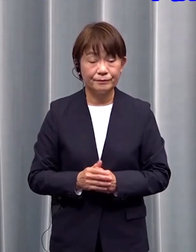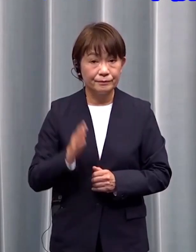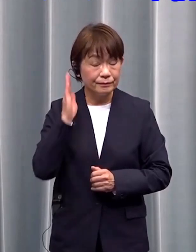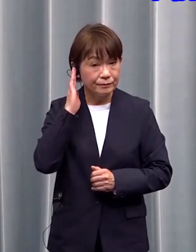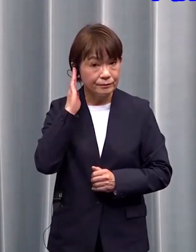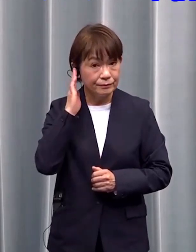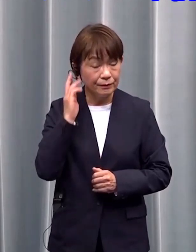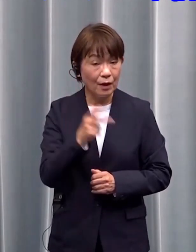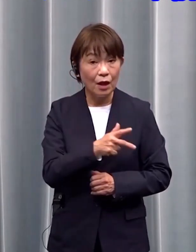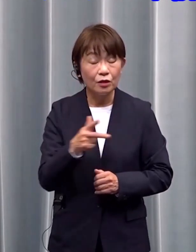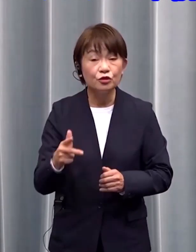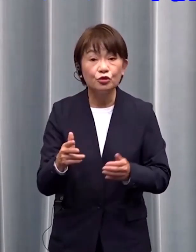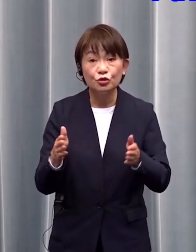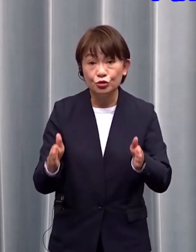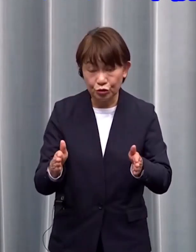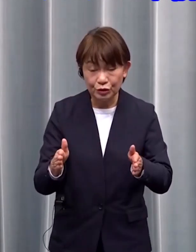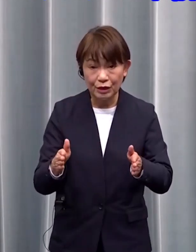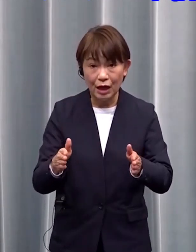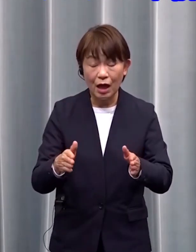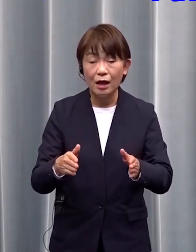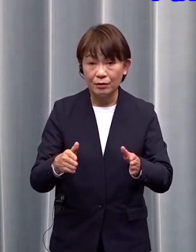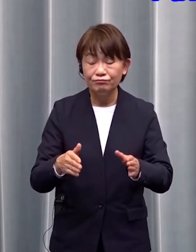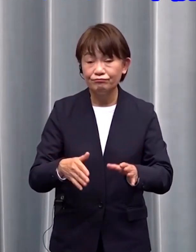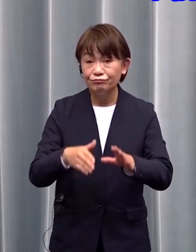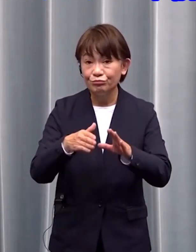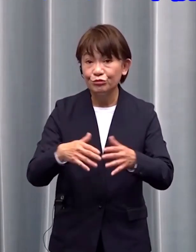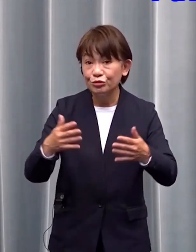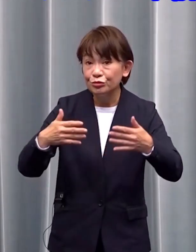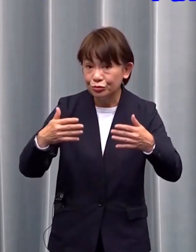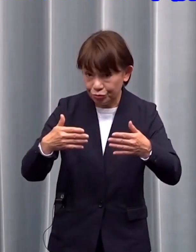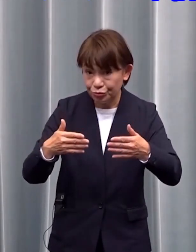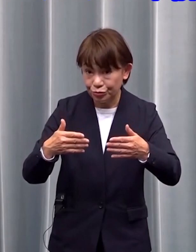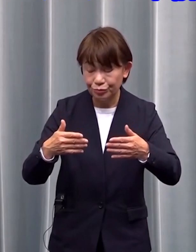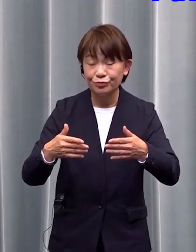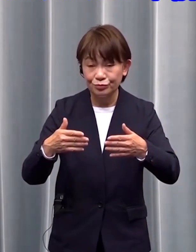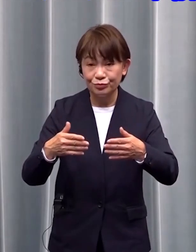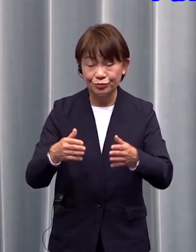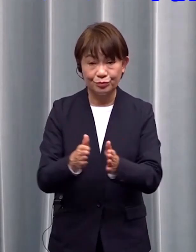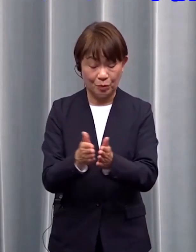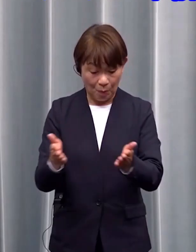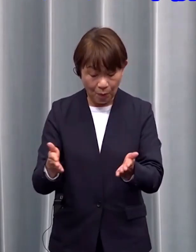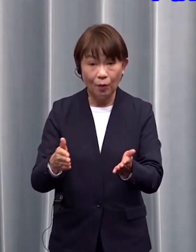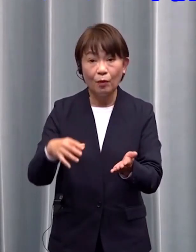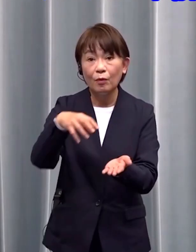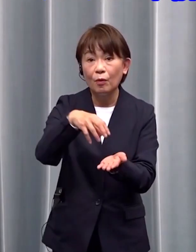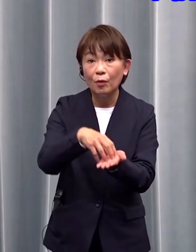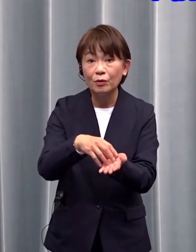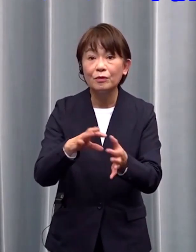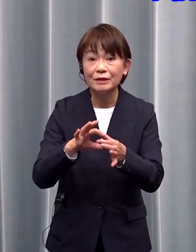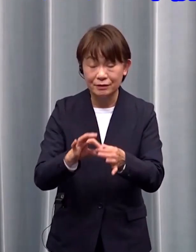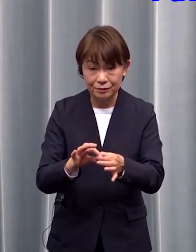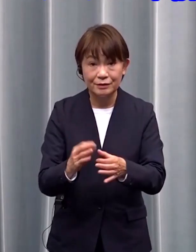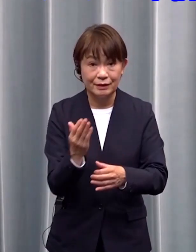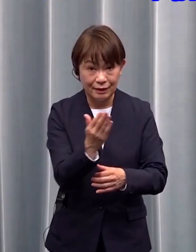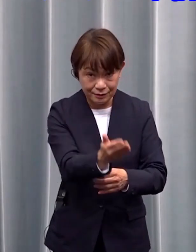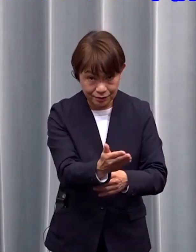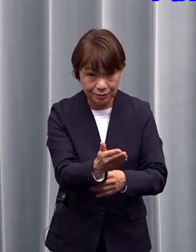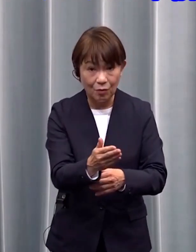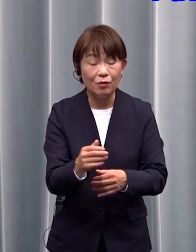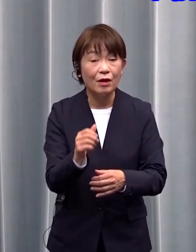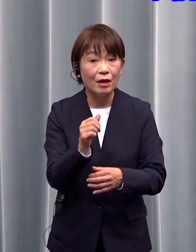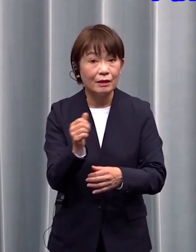刊文春の今日発売の文春の報道についてお聞きいたします。ダウンタウンの松本人志さん